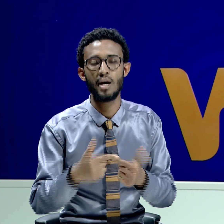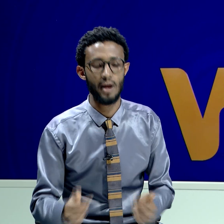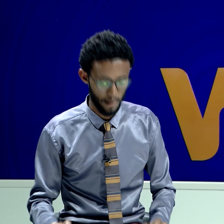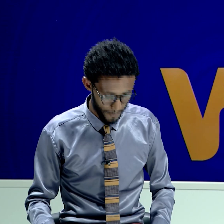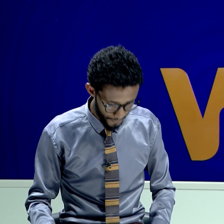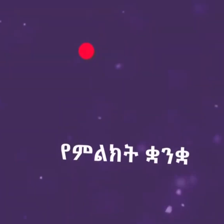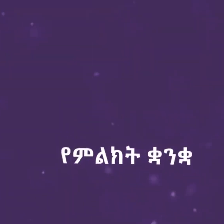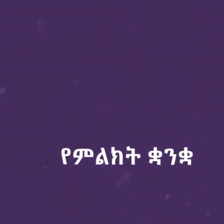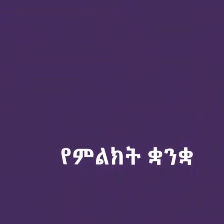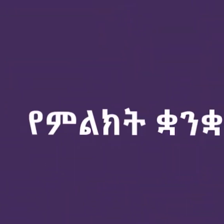ያዳል።